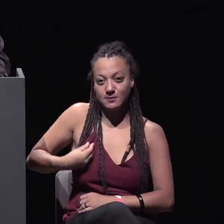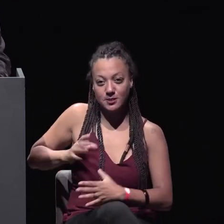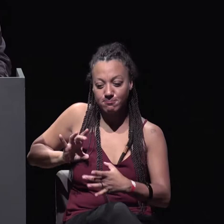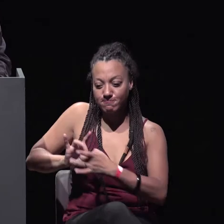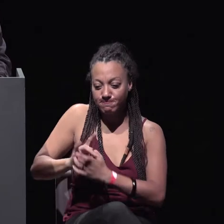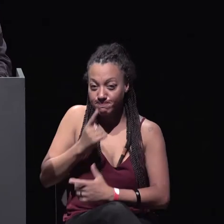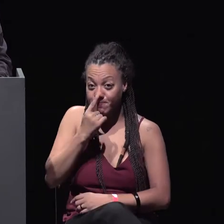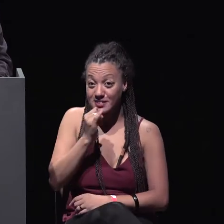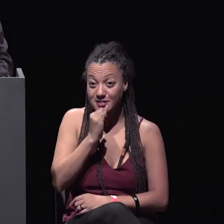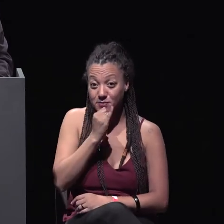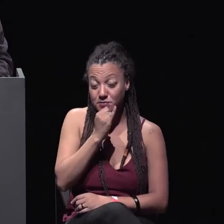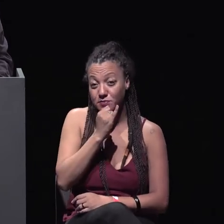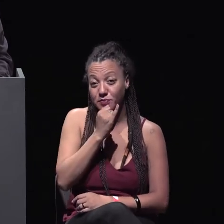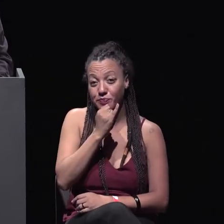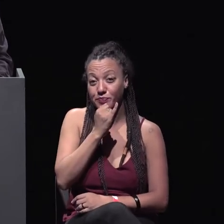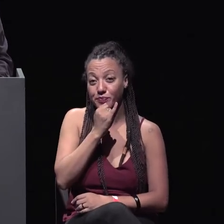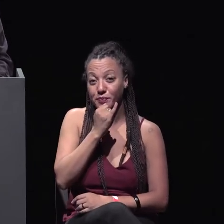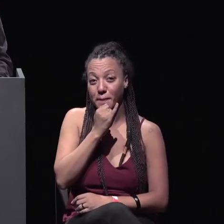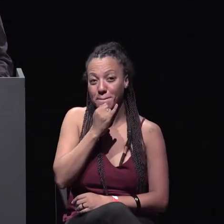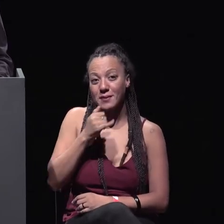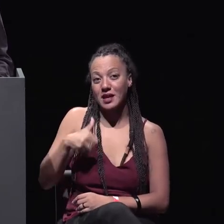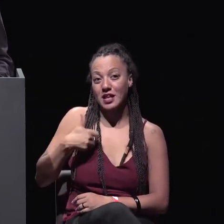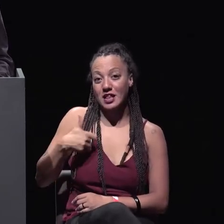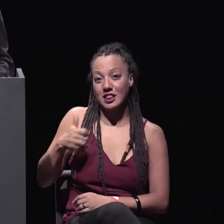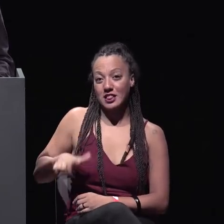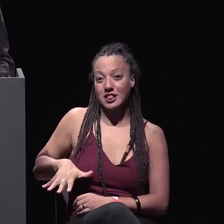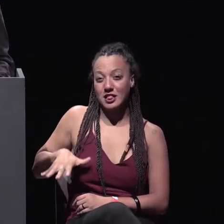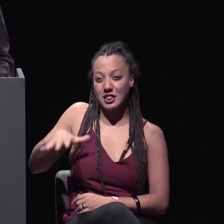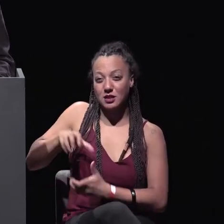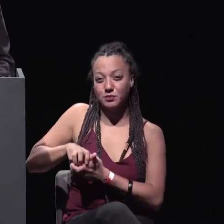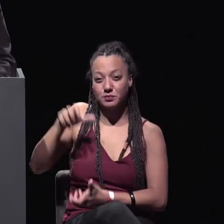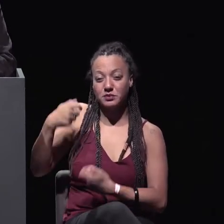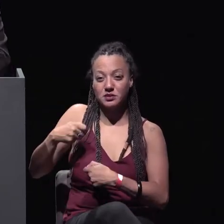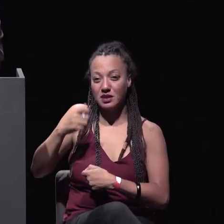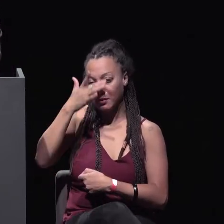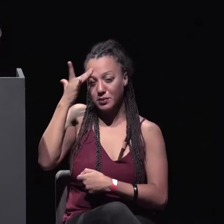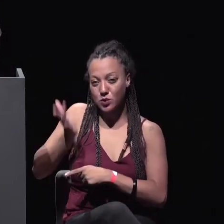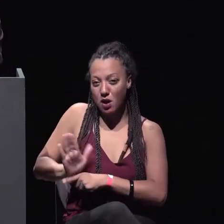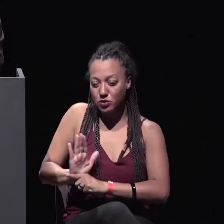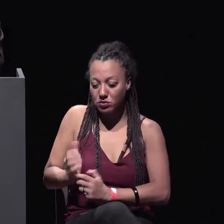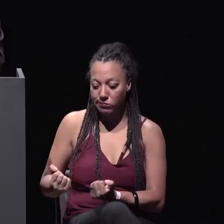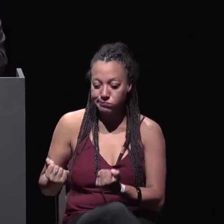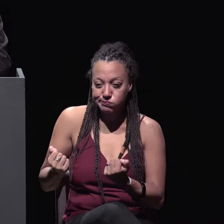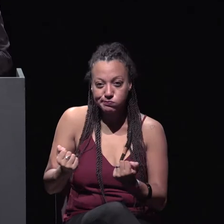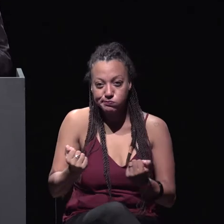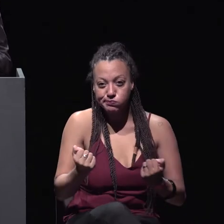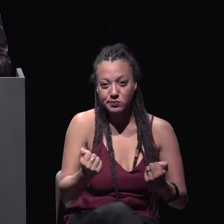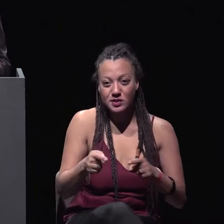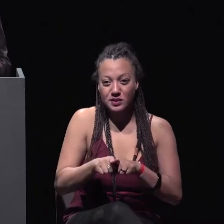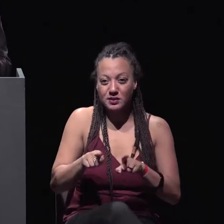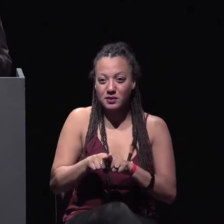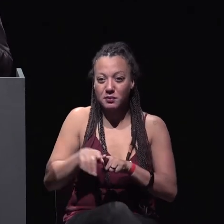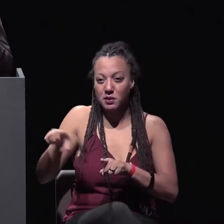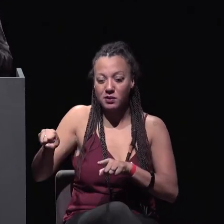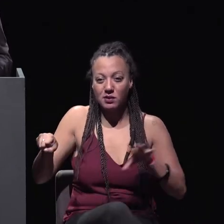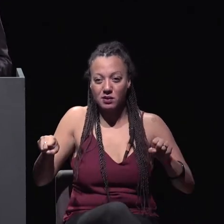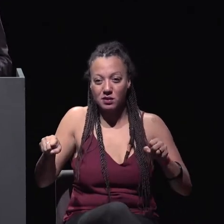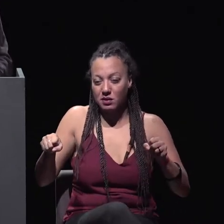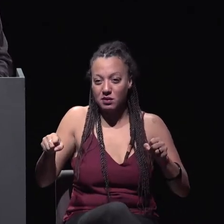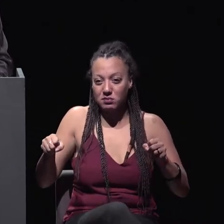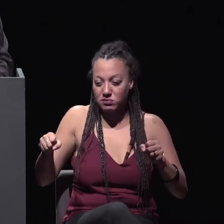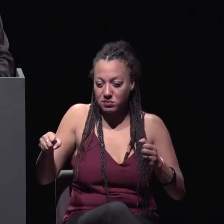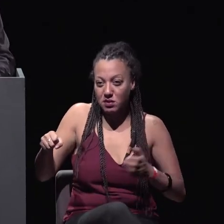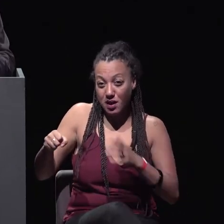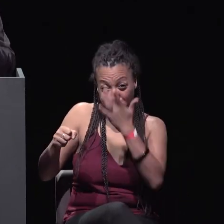é o fato por exemplo de que com a idade avançada ele tinha que ser carregado e que se tratavam os instrumentos das suas mas sua mão para que ele